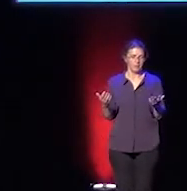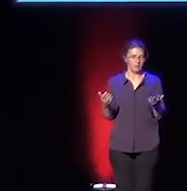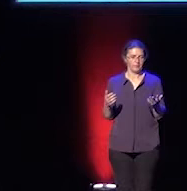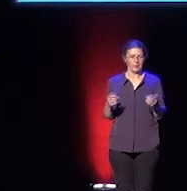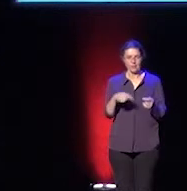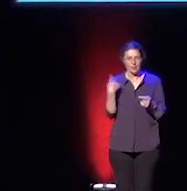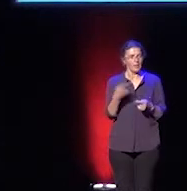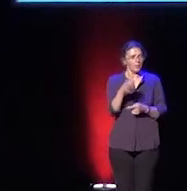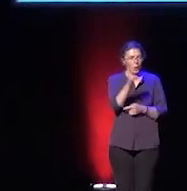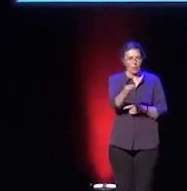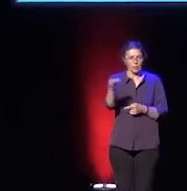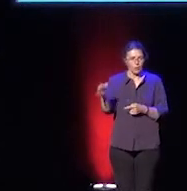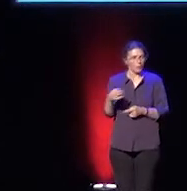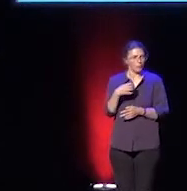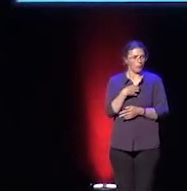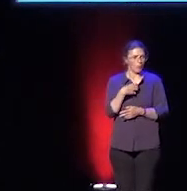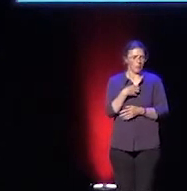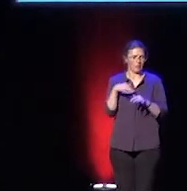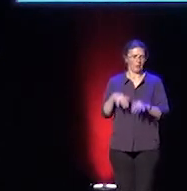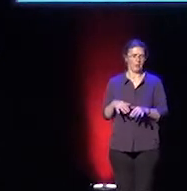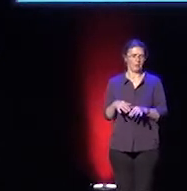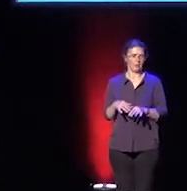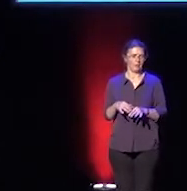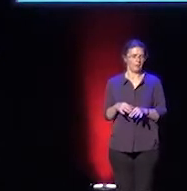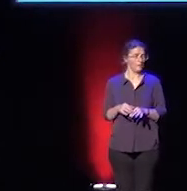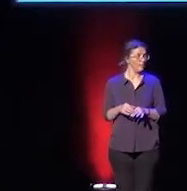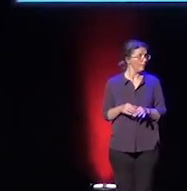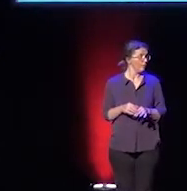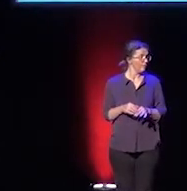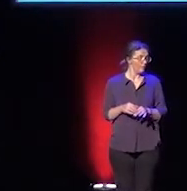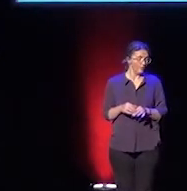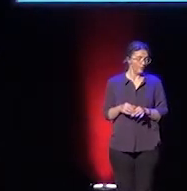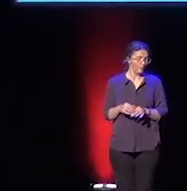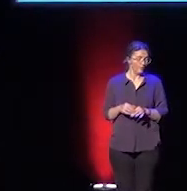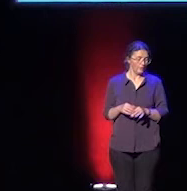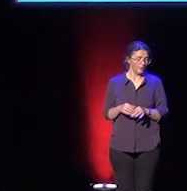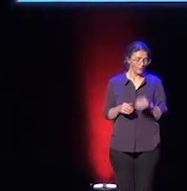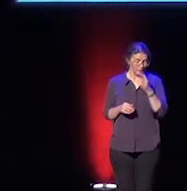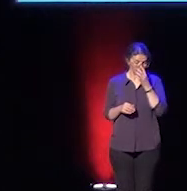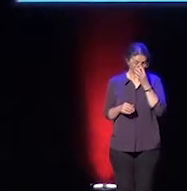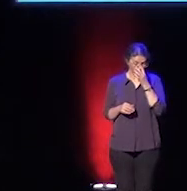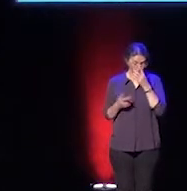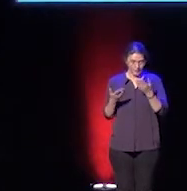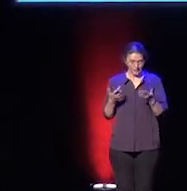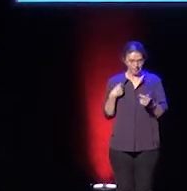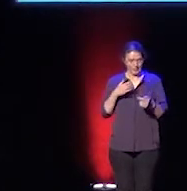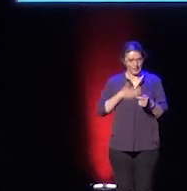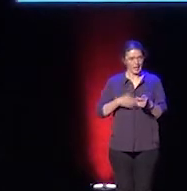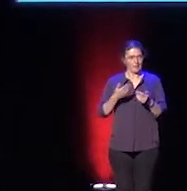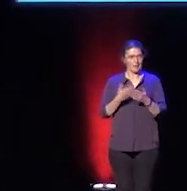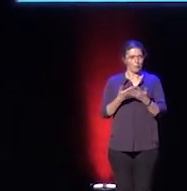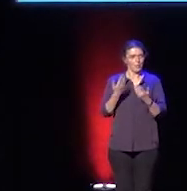haben wir vor Ort das Problem. Ich gebrauche gerne die Beispiele in Berlin, in